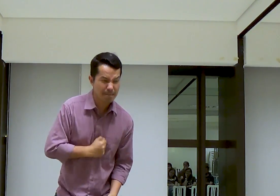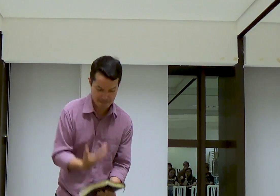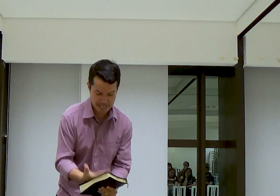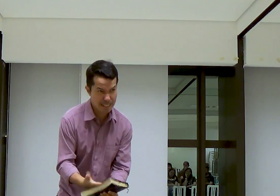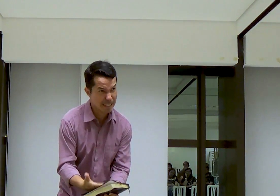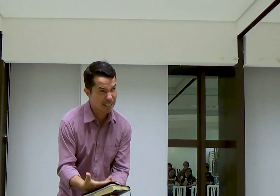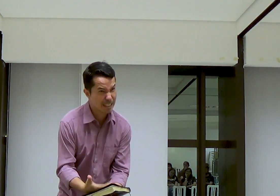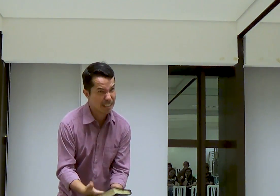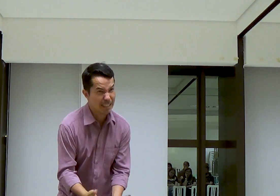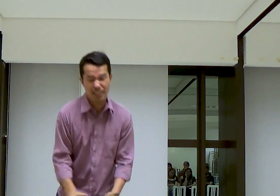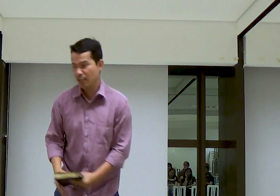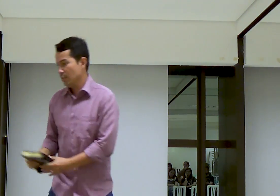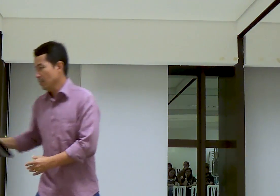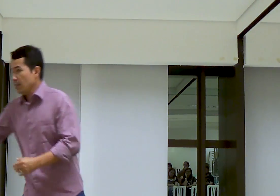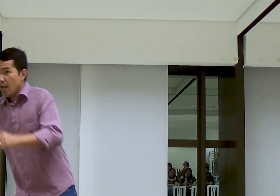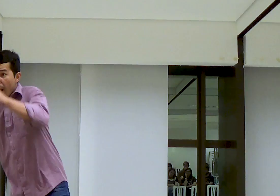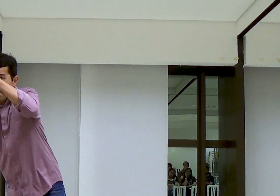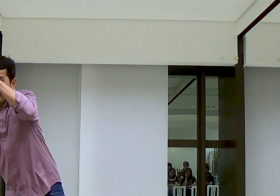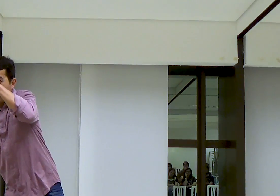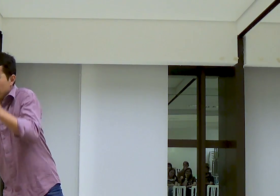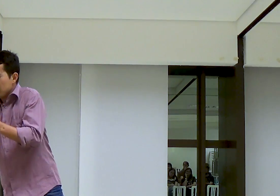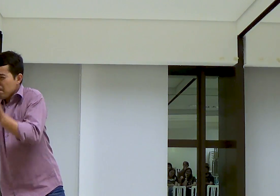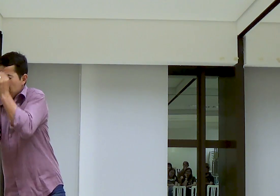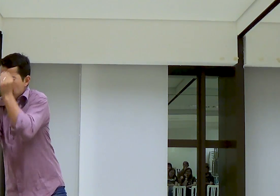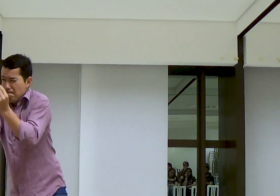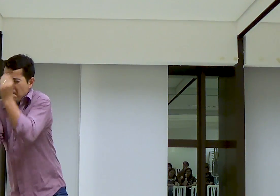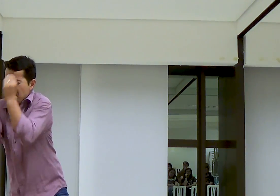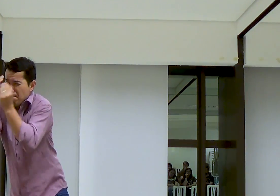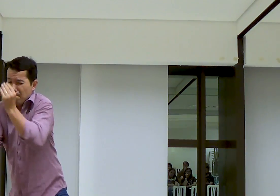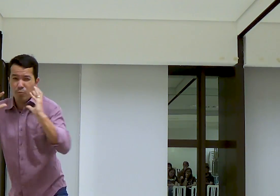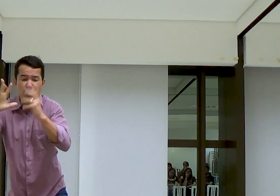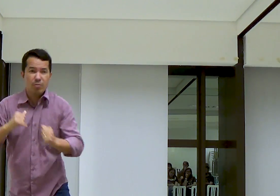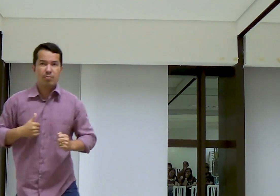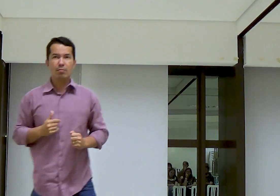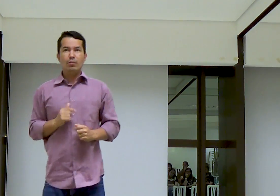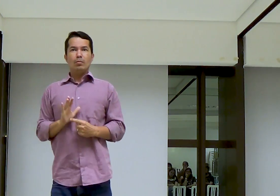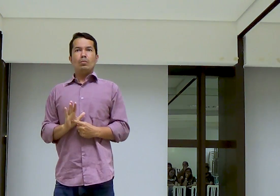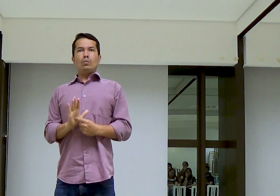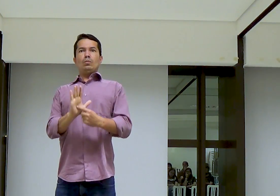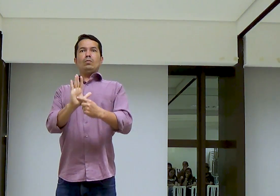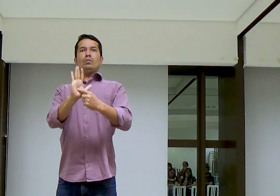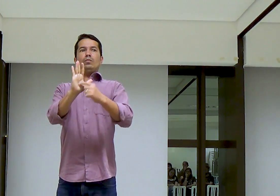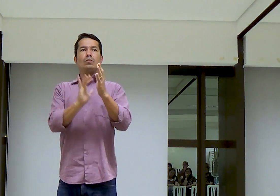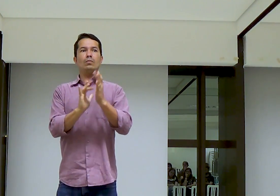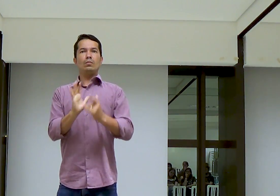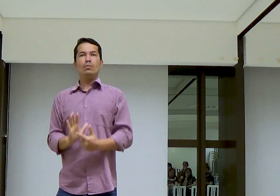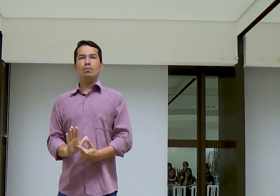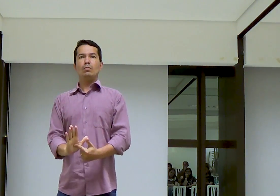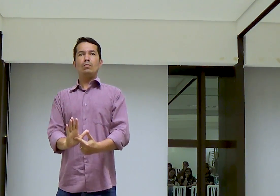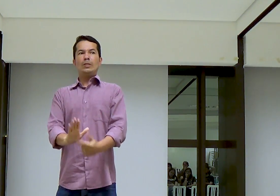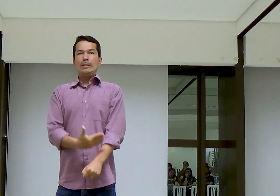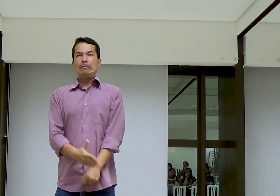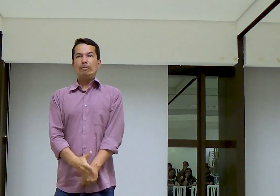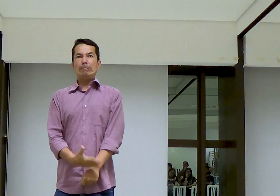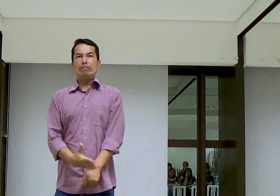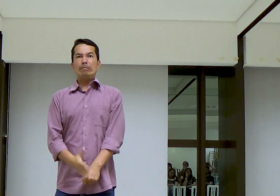estudávamos muito, amávamos a palavra de Deus, aprendíamos, gravávamos e refletíamos